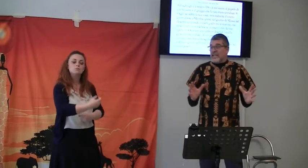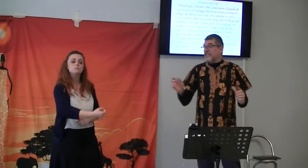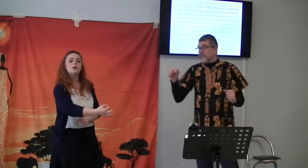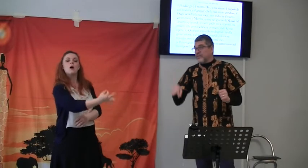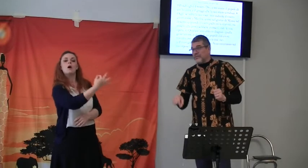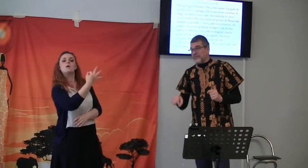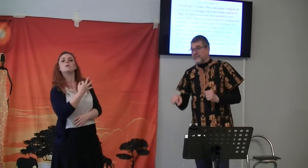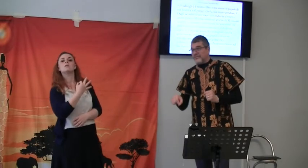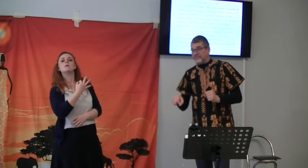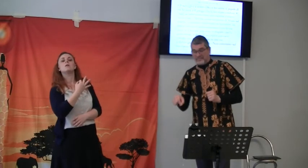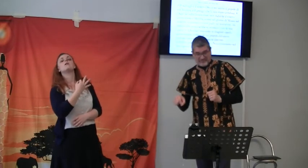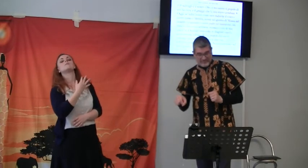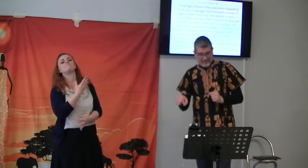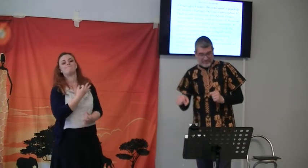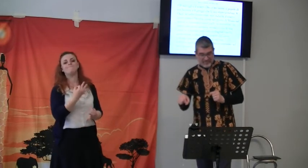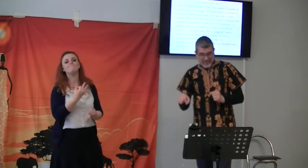è intervenuto